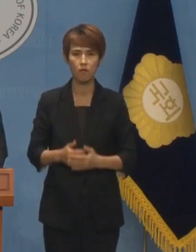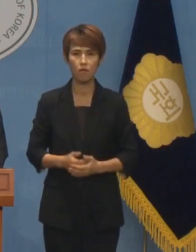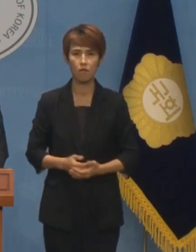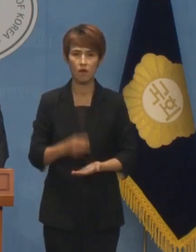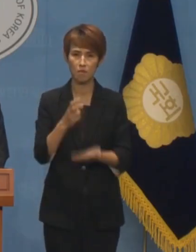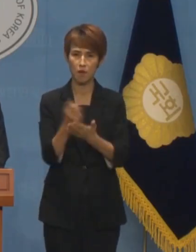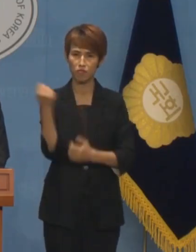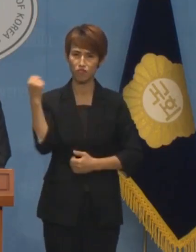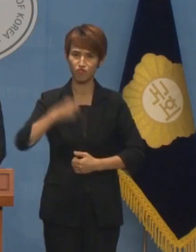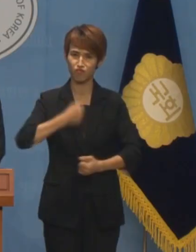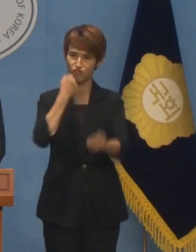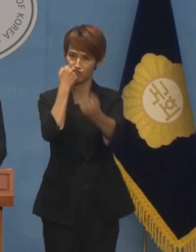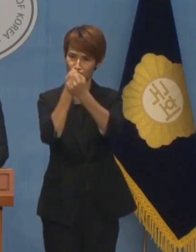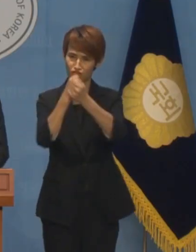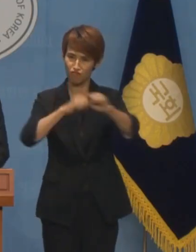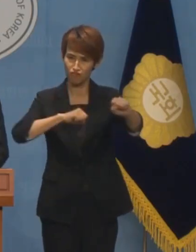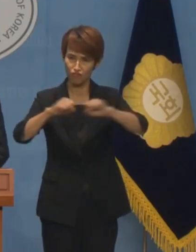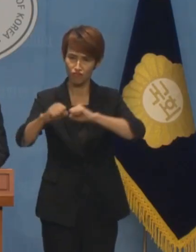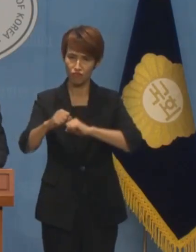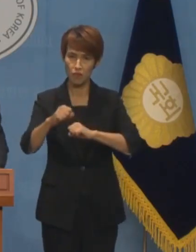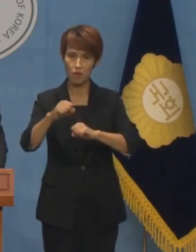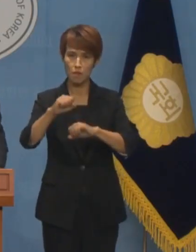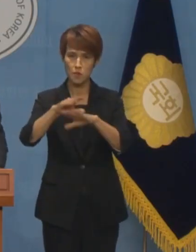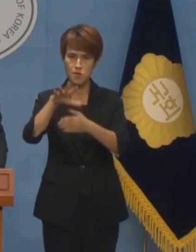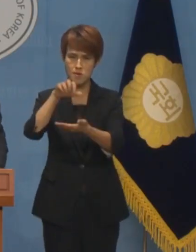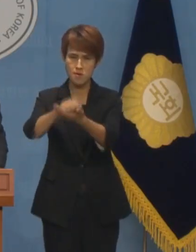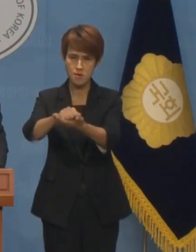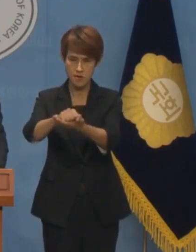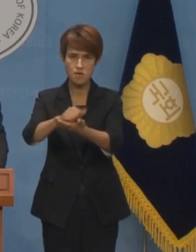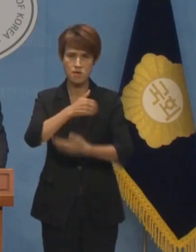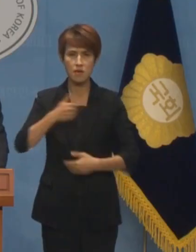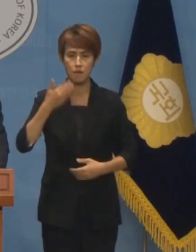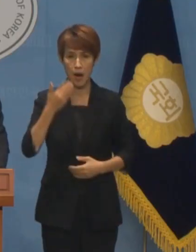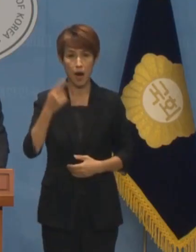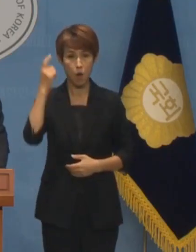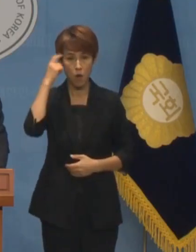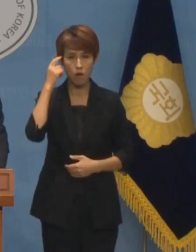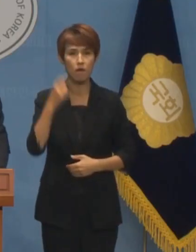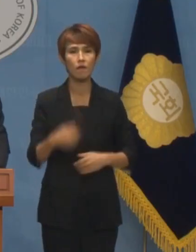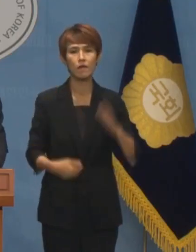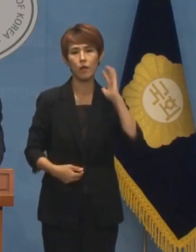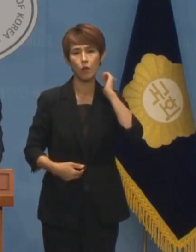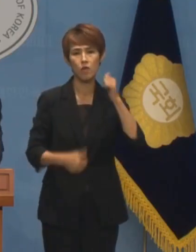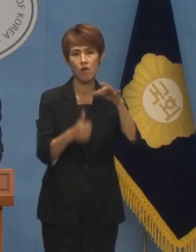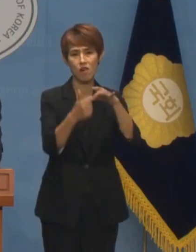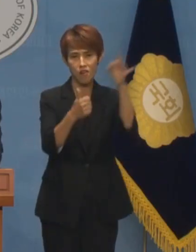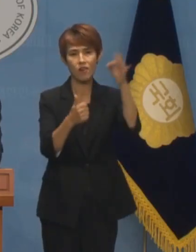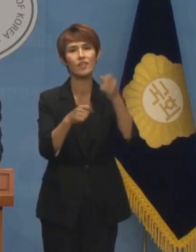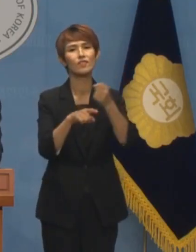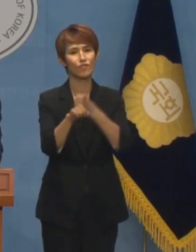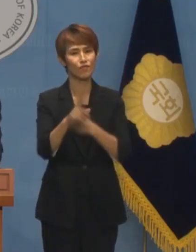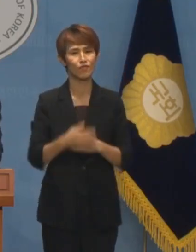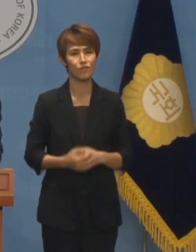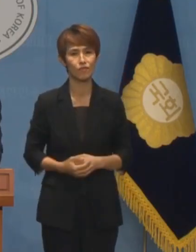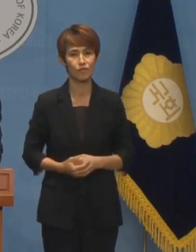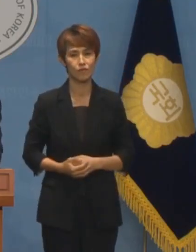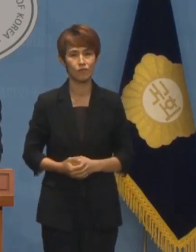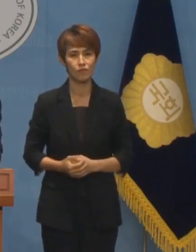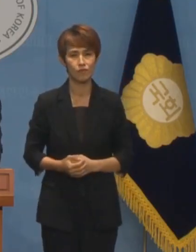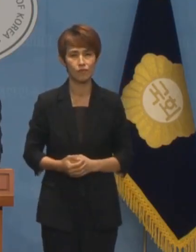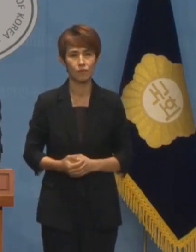깜빡 않고 당연히 할 수 있는 인물입니다. 그게 대통령이 선택한 이유였을 겁니다.